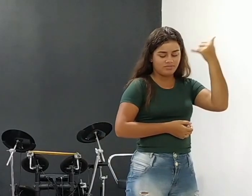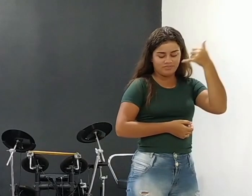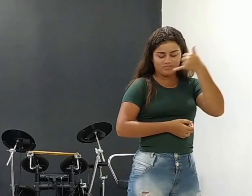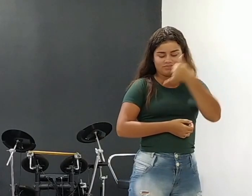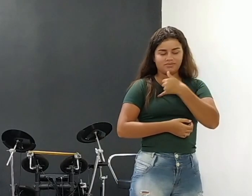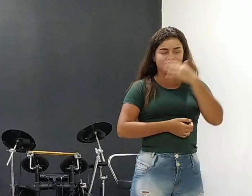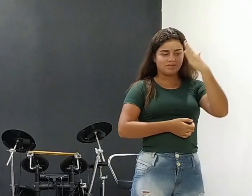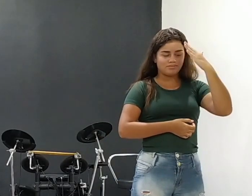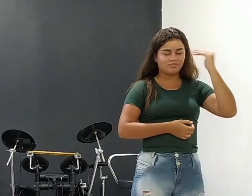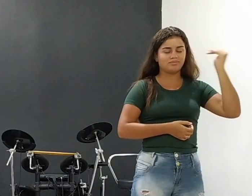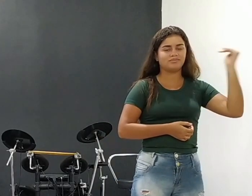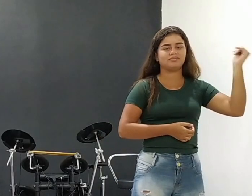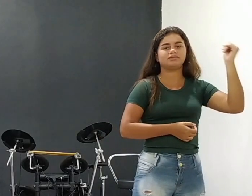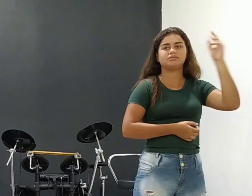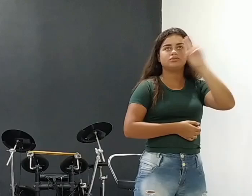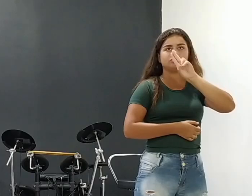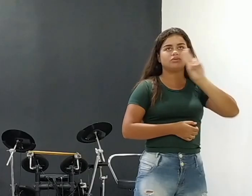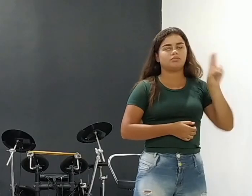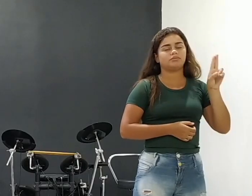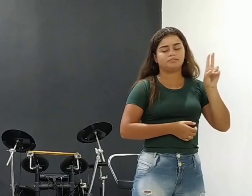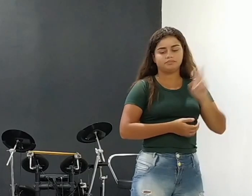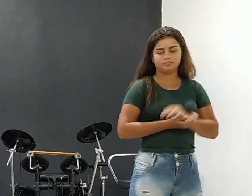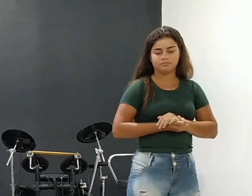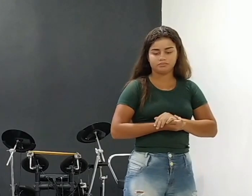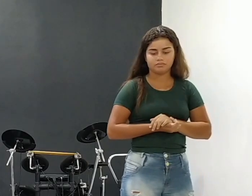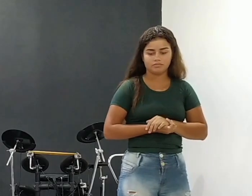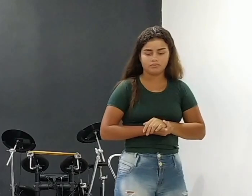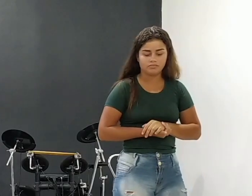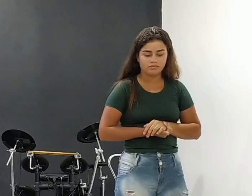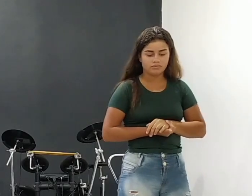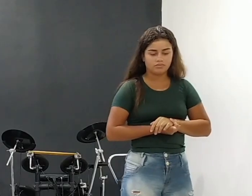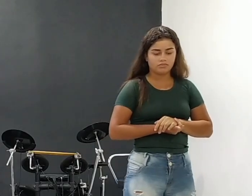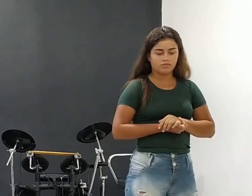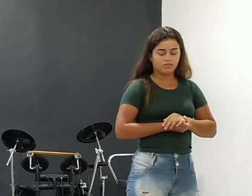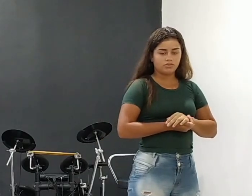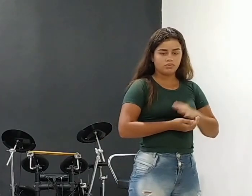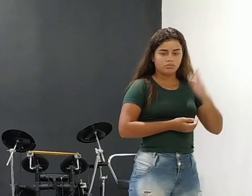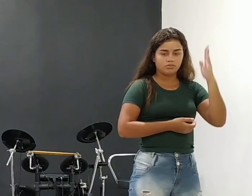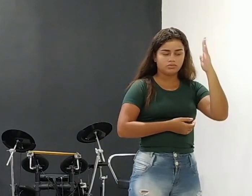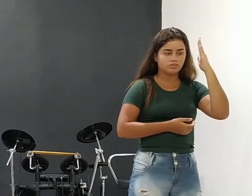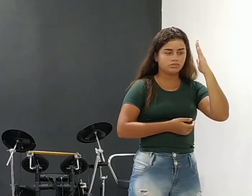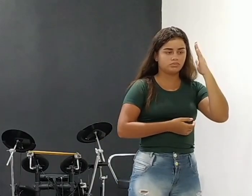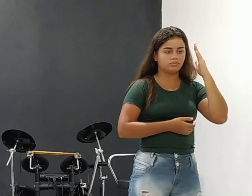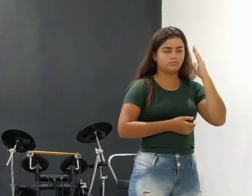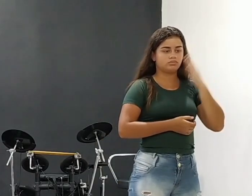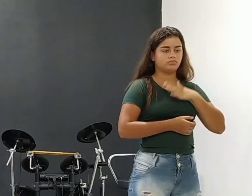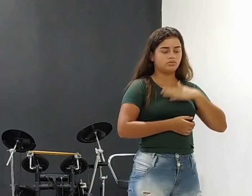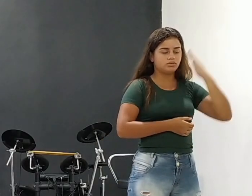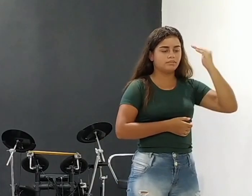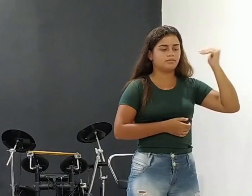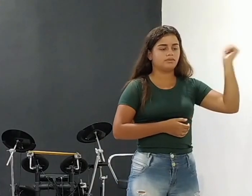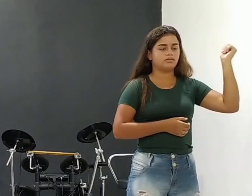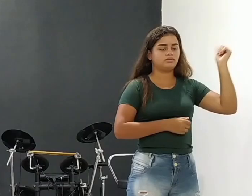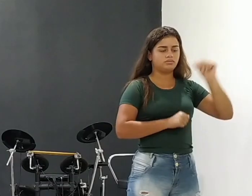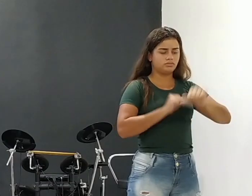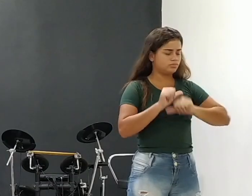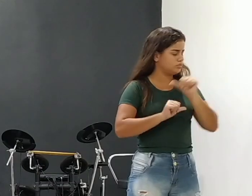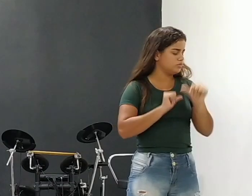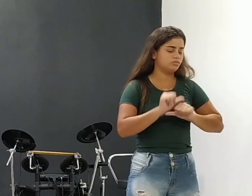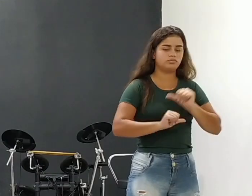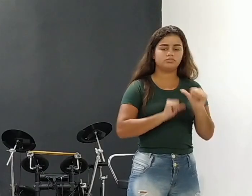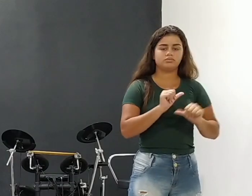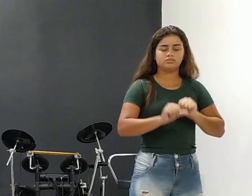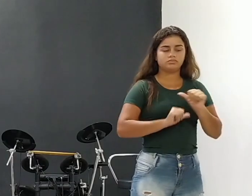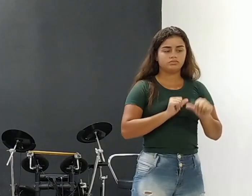nome, chamando você pelo nome, dizendo: o meu chamado contigo não mudou, a obra que eu tenho na